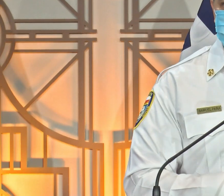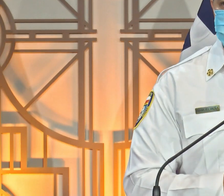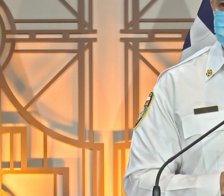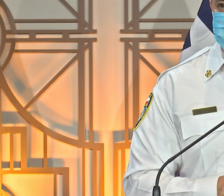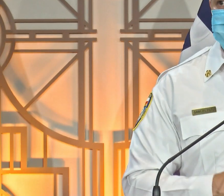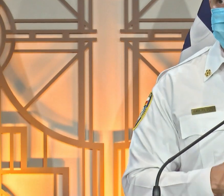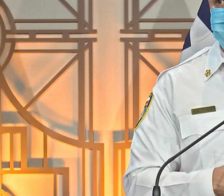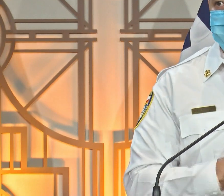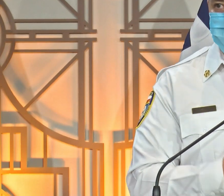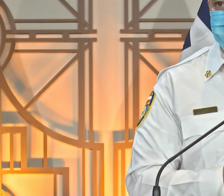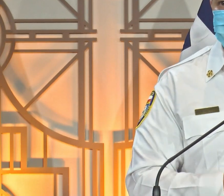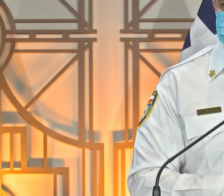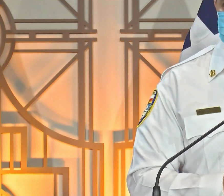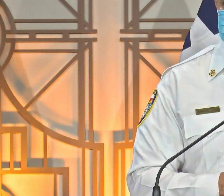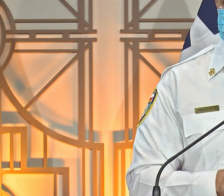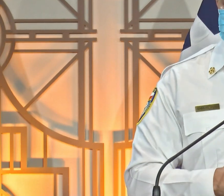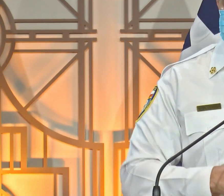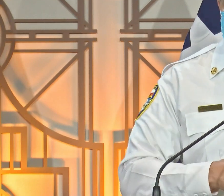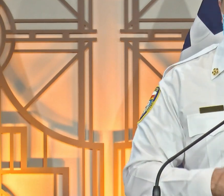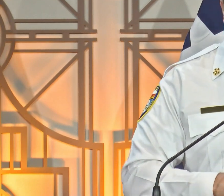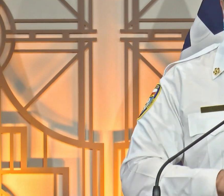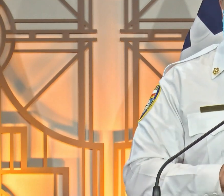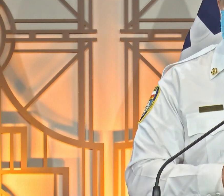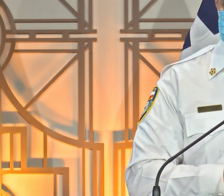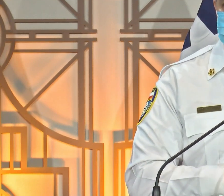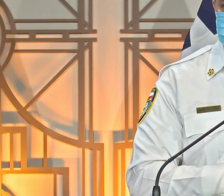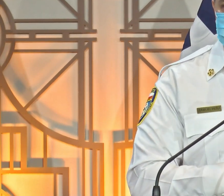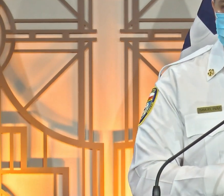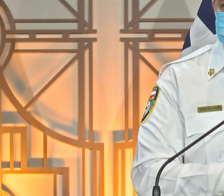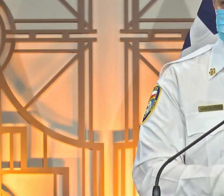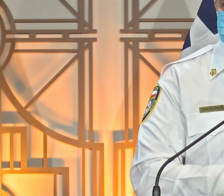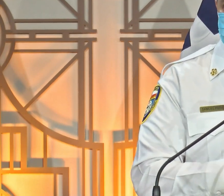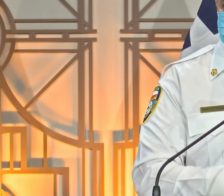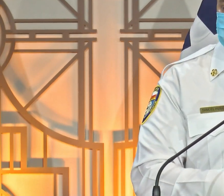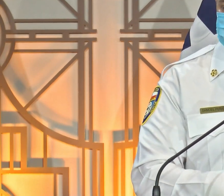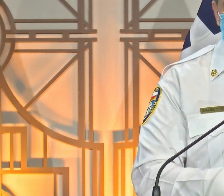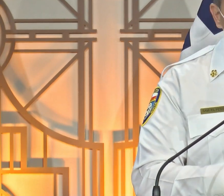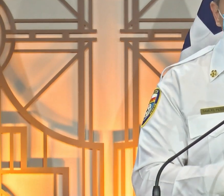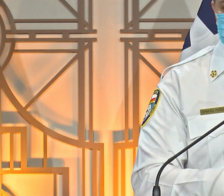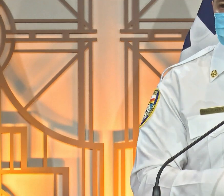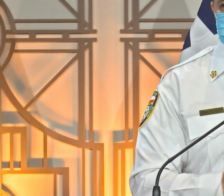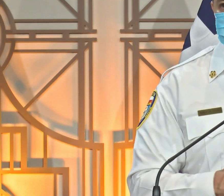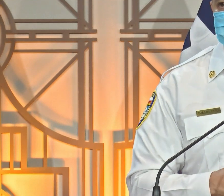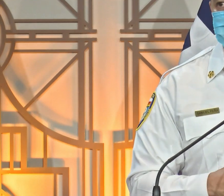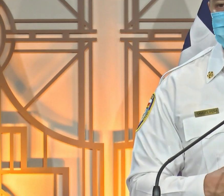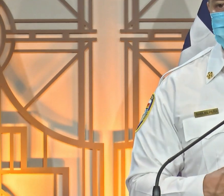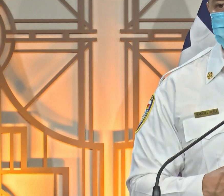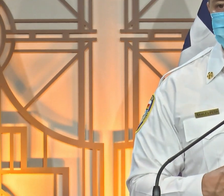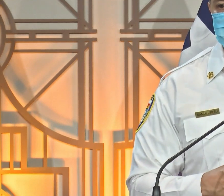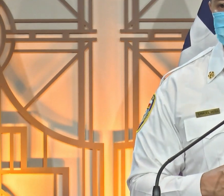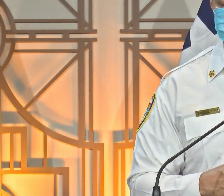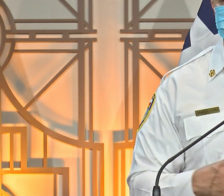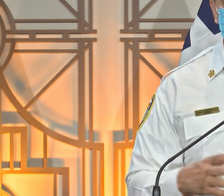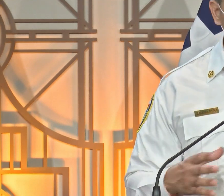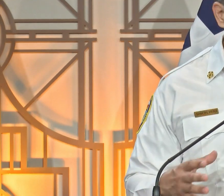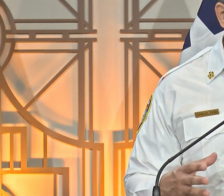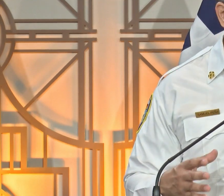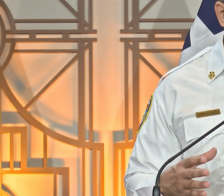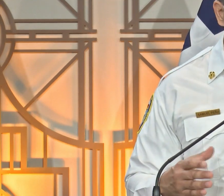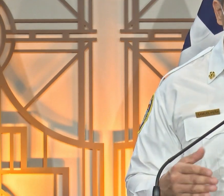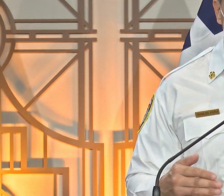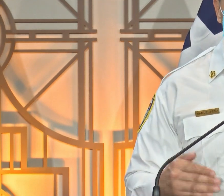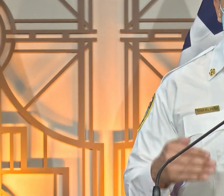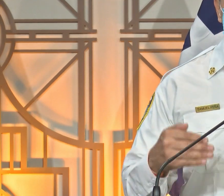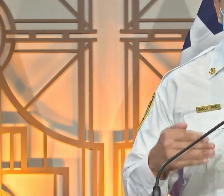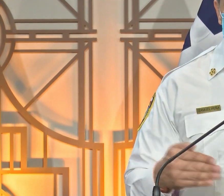acuden a estos hospitales creyendo que ahí pueden estar seguros y usarlos como albergues. Eso no es el uso apropiado para